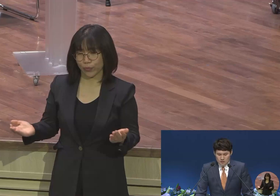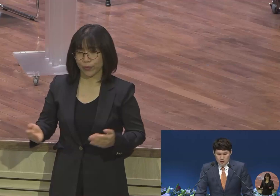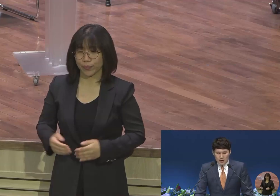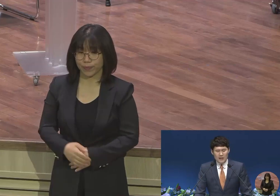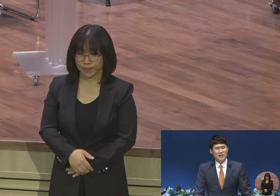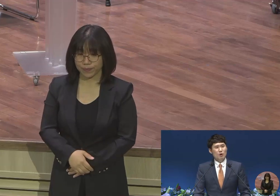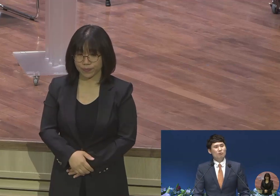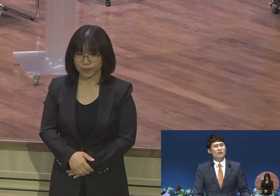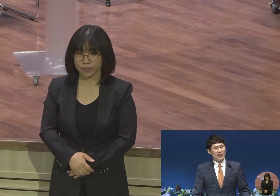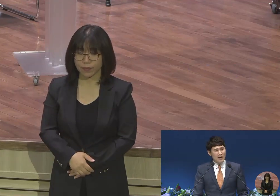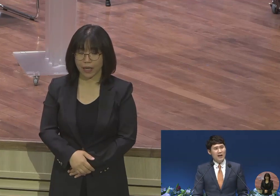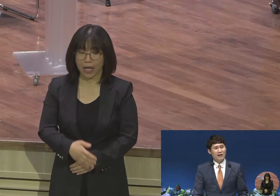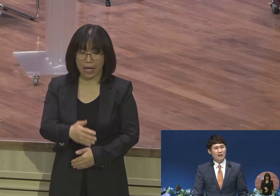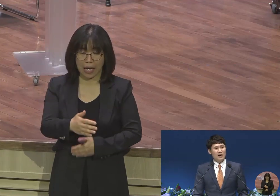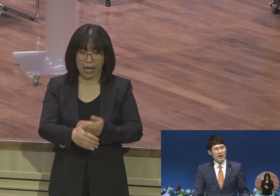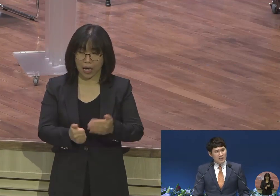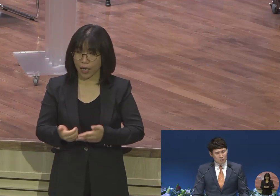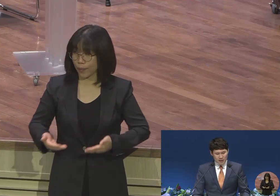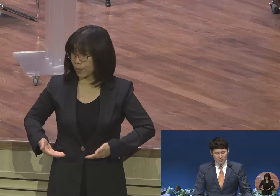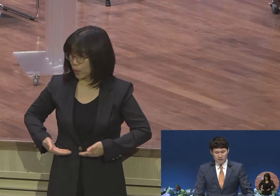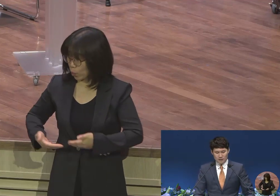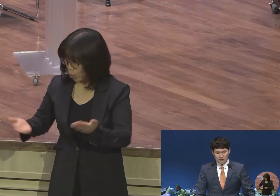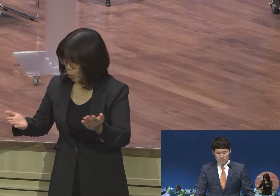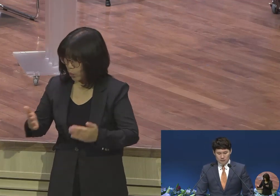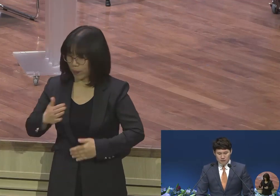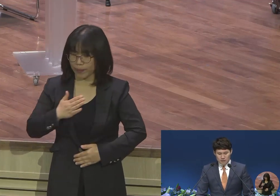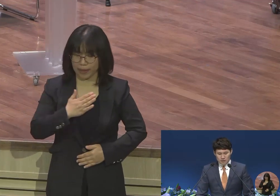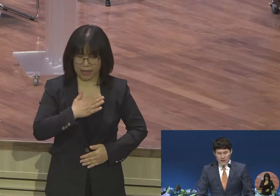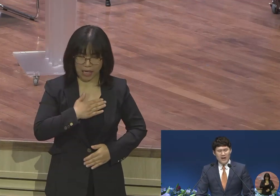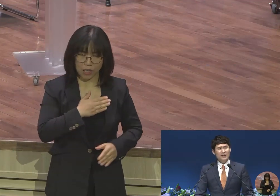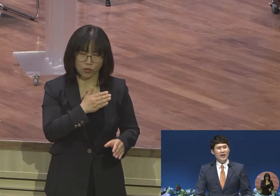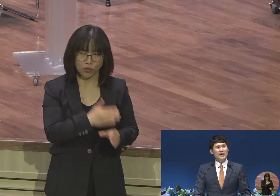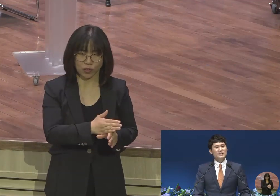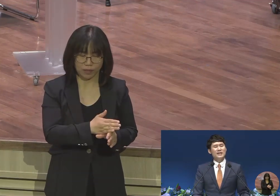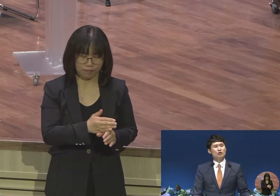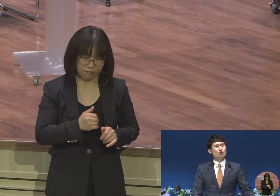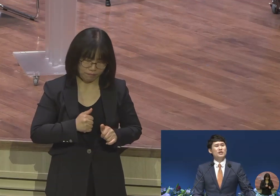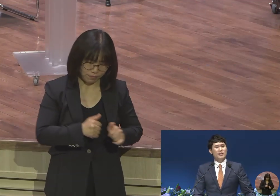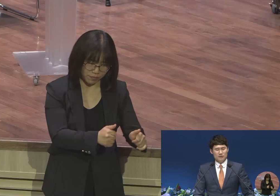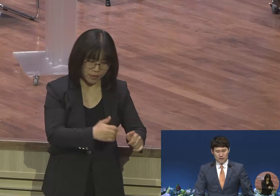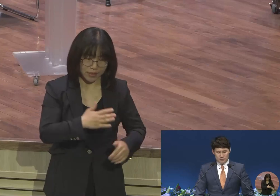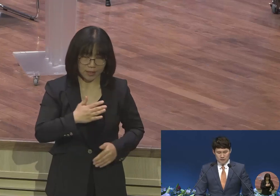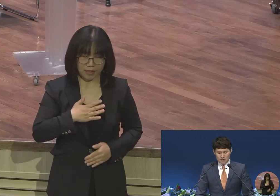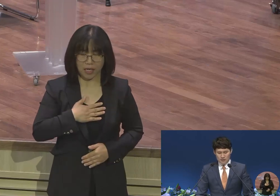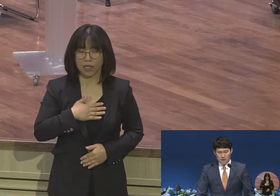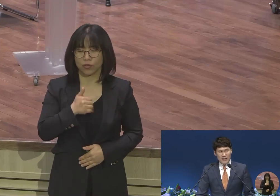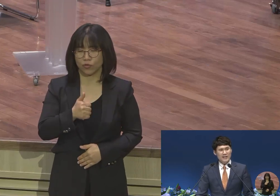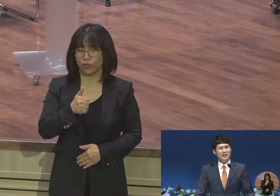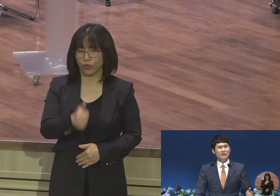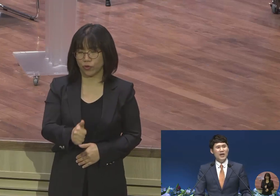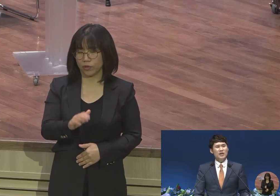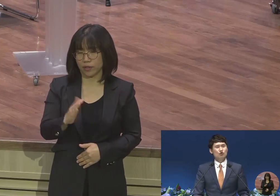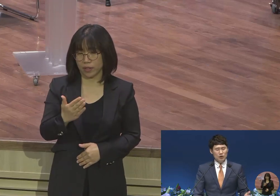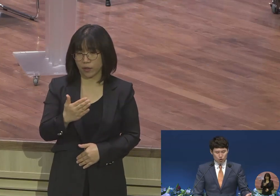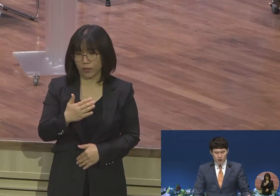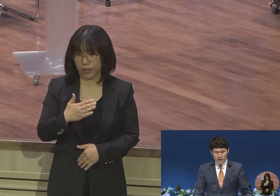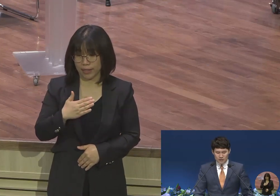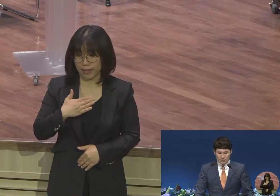하나님 없는 내가 하나님이 되어서 내가 내 인생의 주인이 되어서 내 생각 내 기준이 주인이 되어서